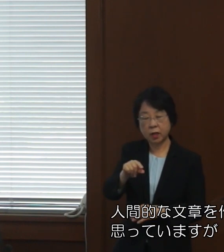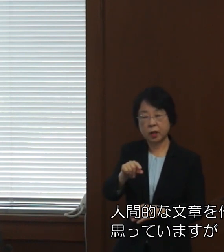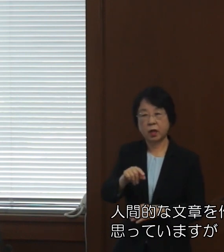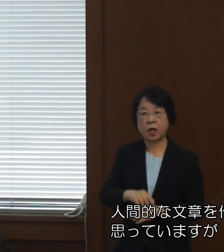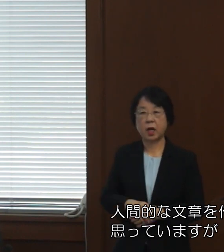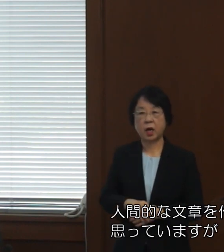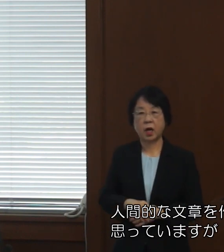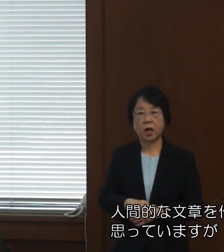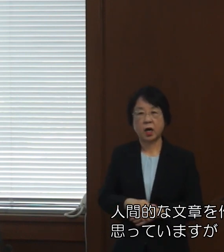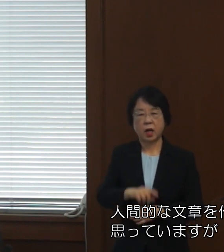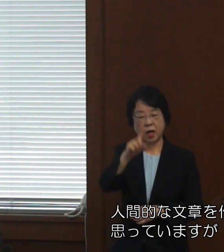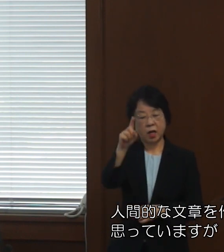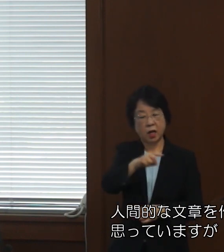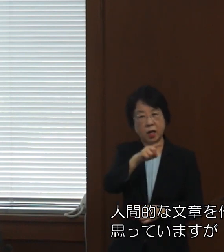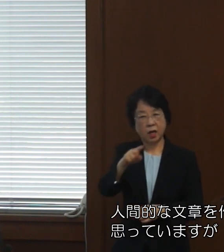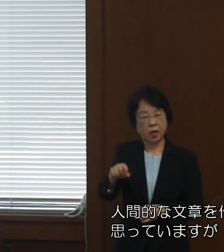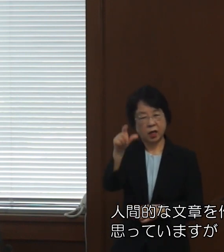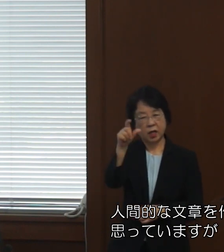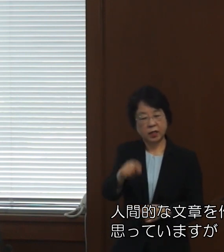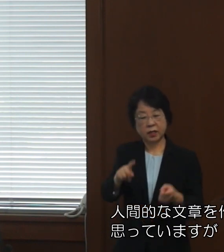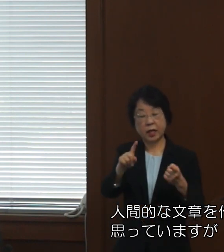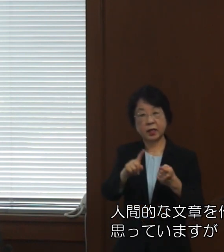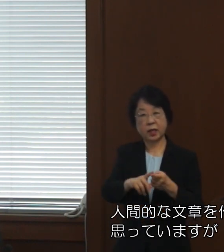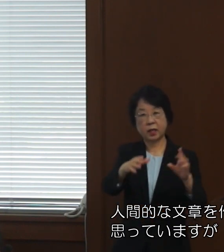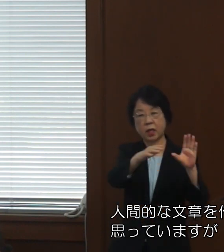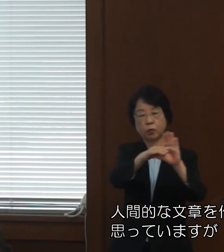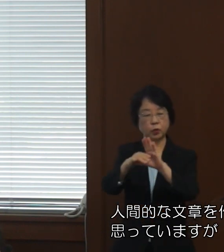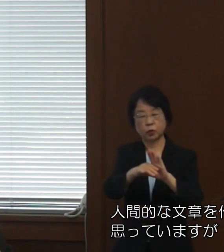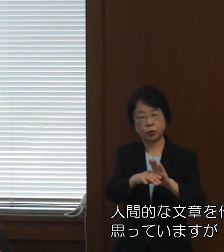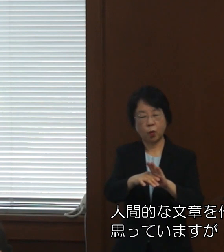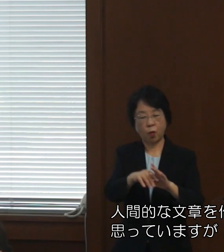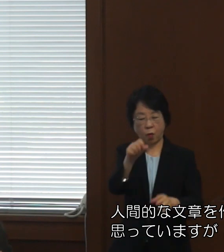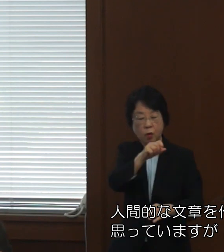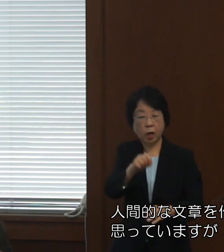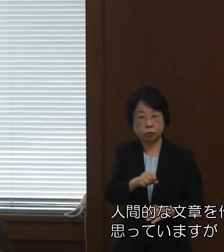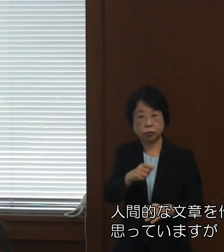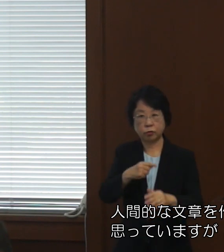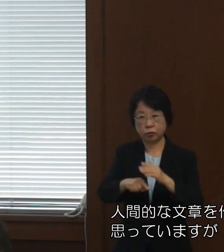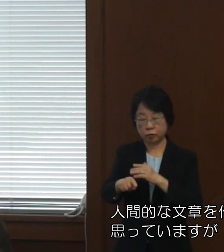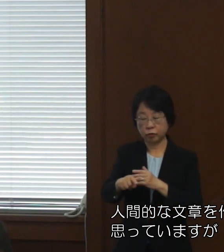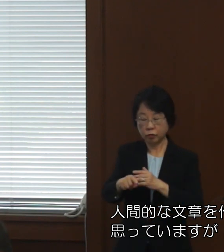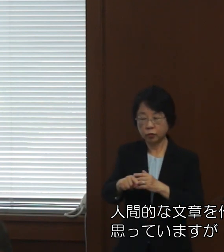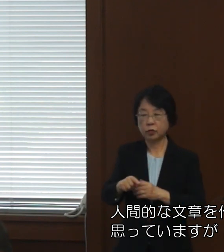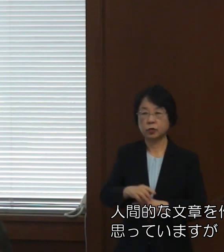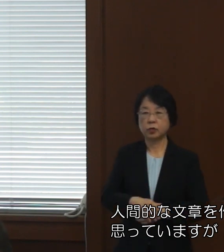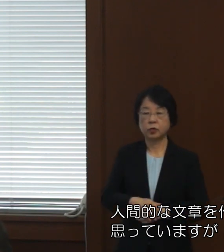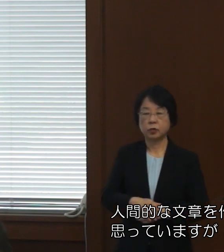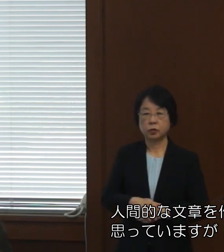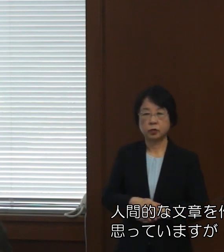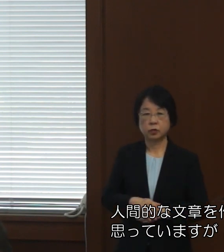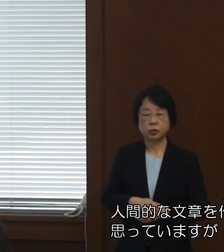人間的な文章を作っていくということだと思っていますけれども